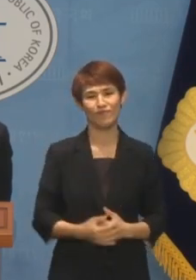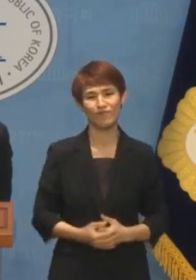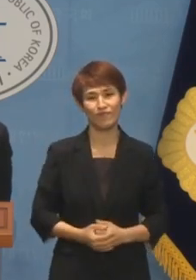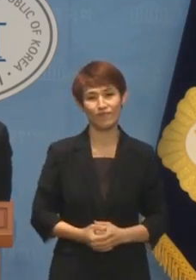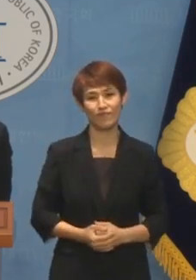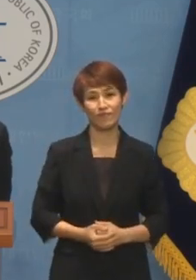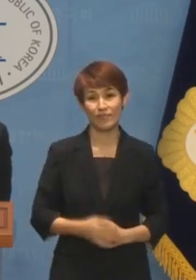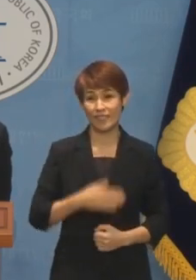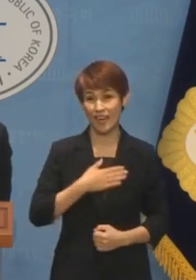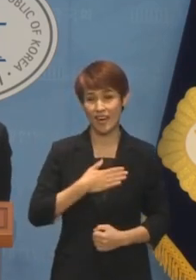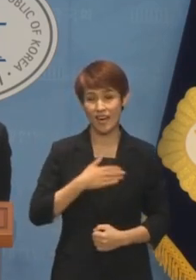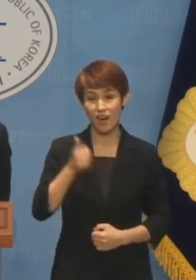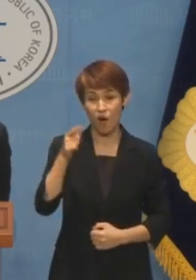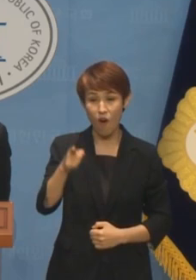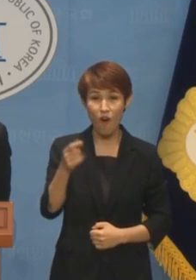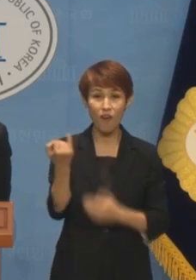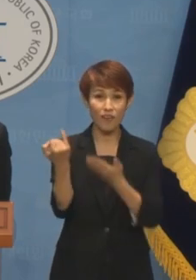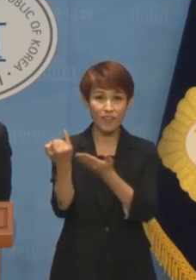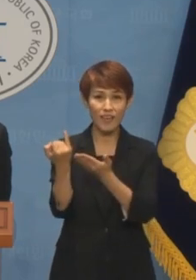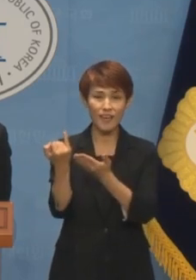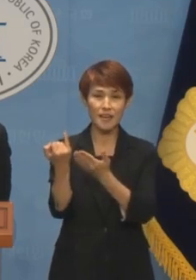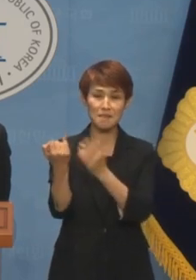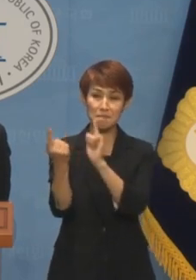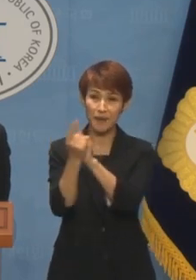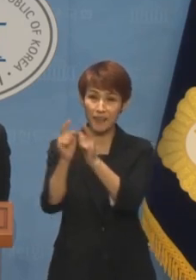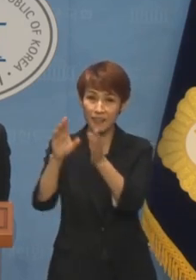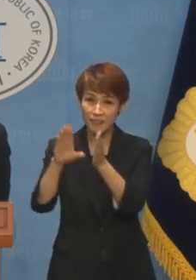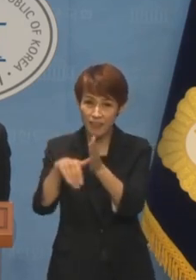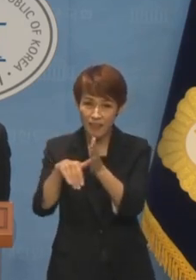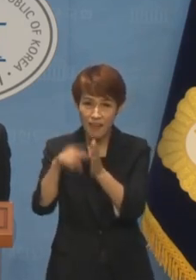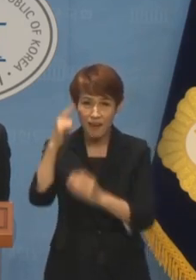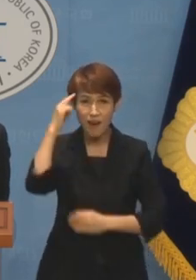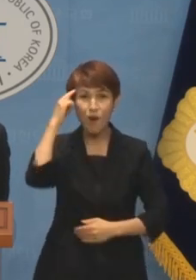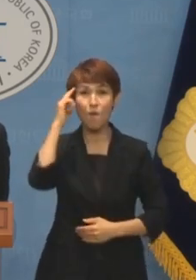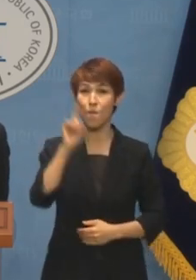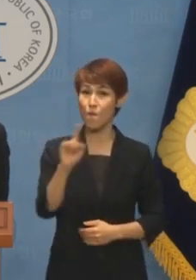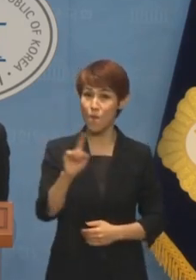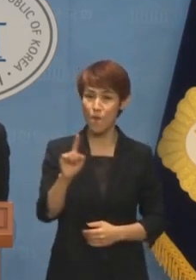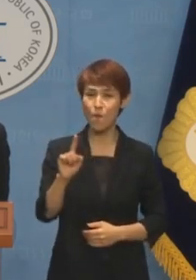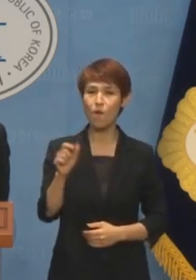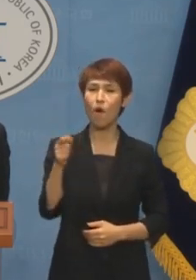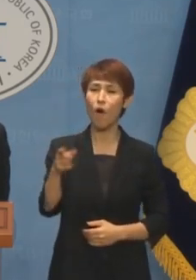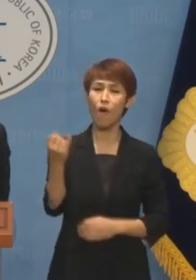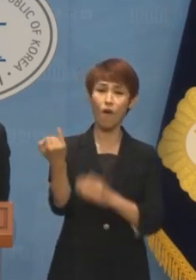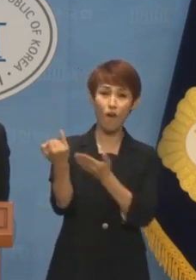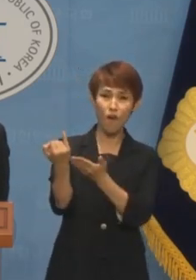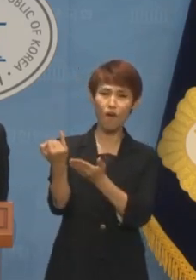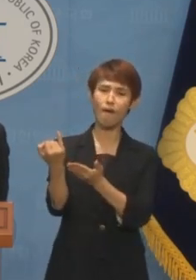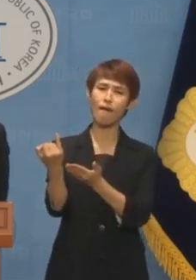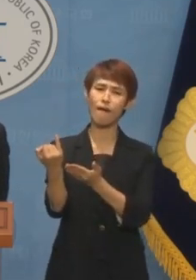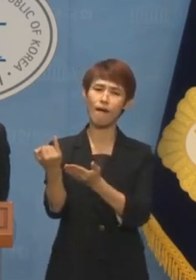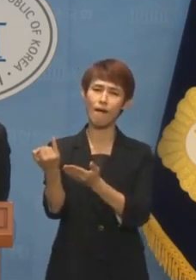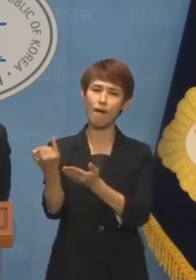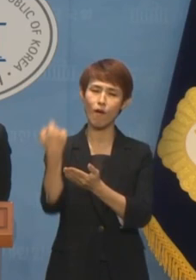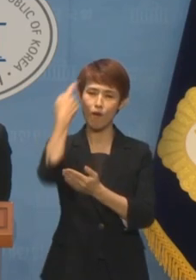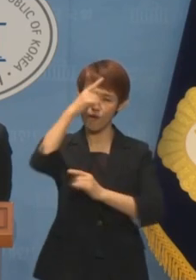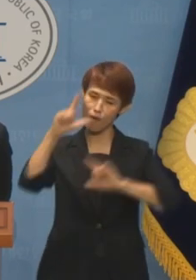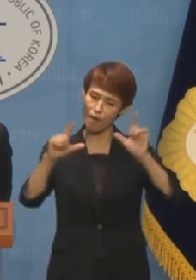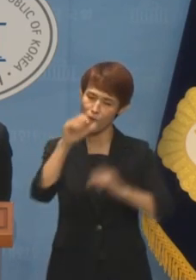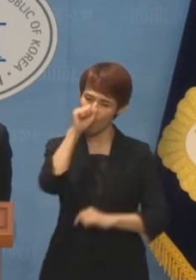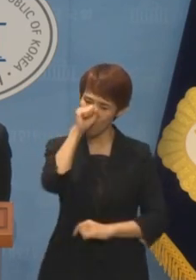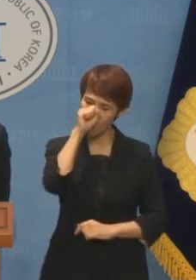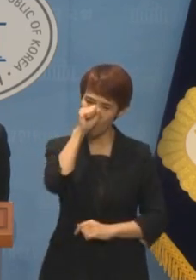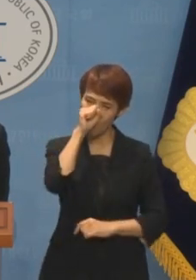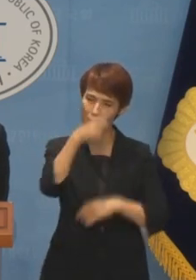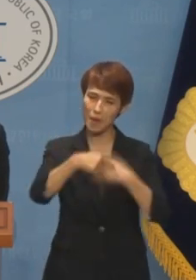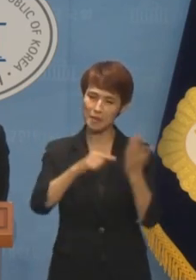제가 허은하 후보님을 직접 만났을 때 가장 먼저 들었던 생각은 허은하 후보님이 참 좋은 인상과 맑은 심성을